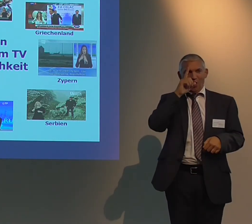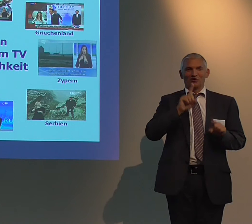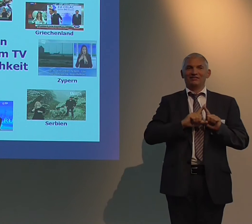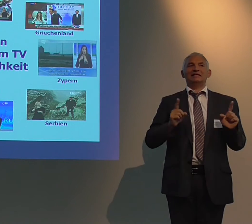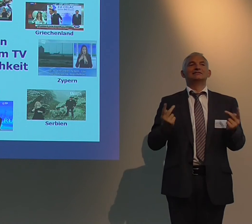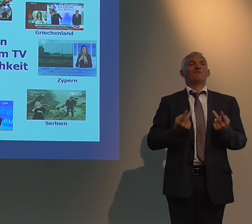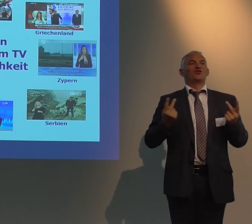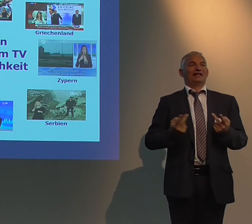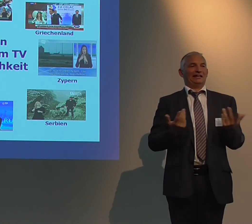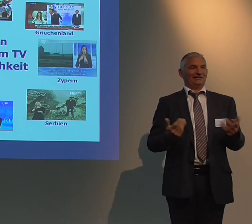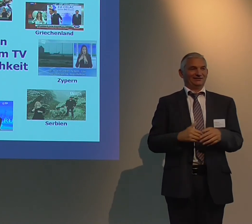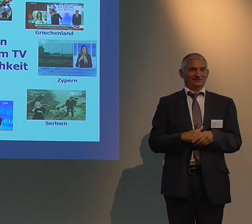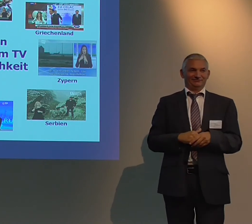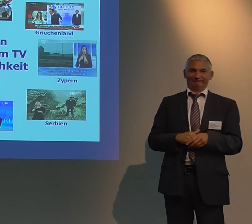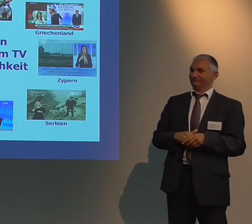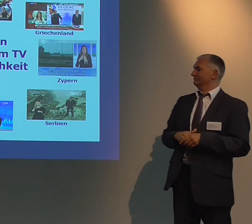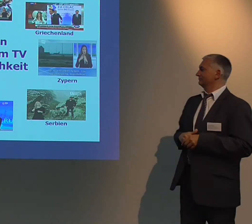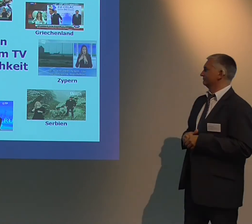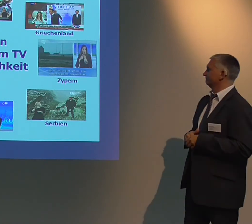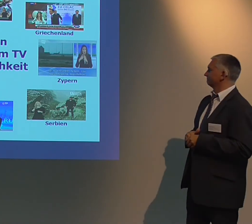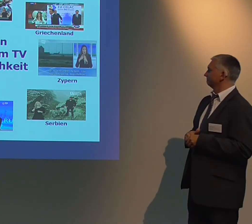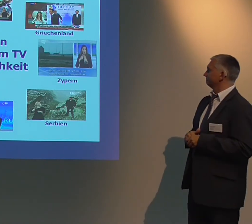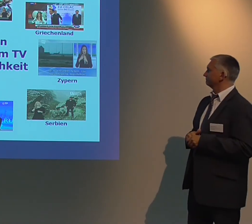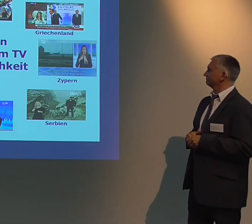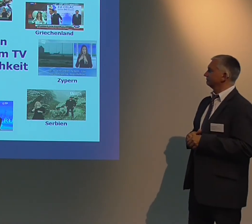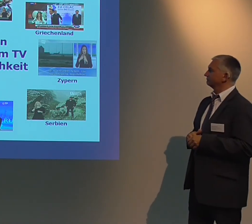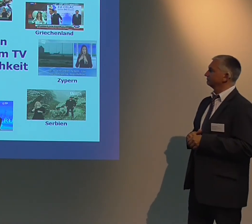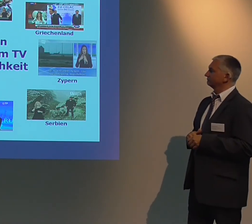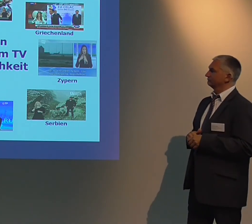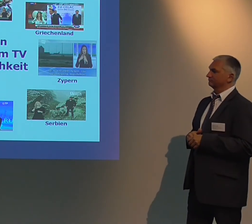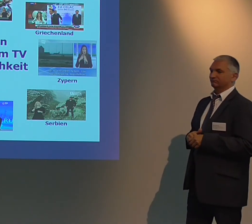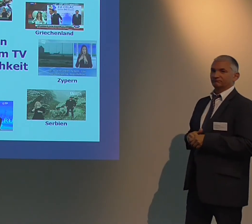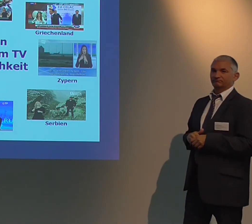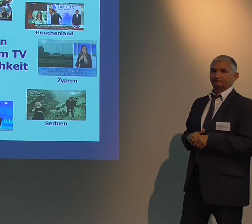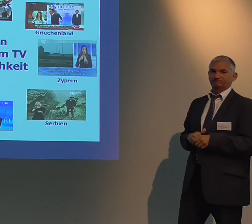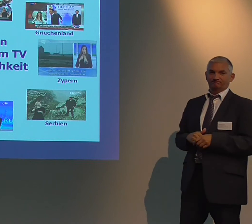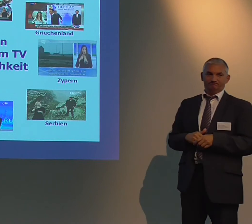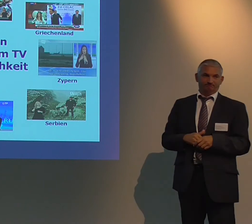neben demjenigen, der die Nachrichten verkündet hat. Und in Deutschland ist das nach wie vor nicht selbstverständlich.